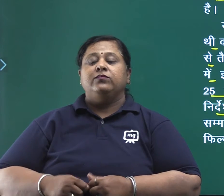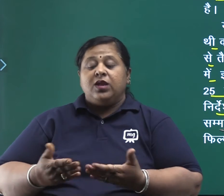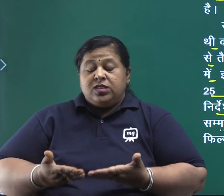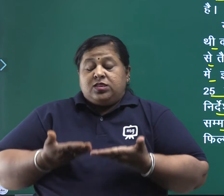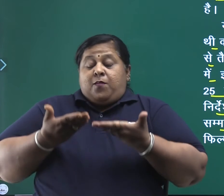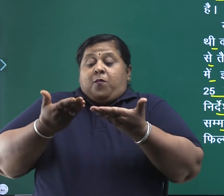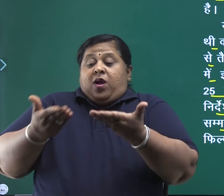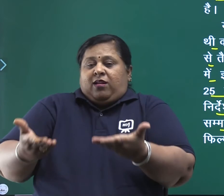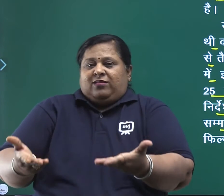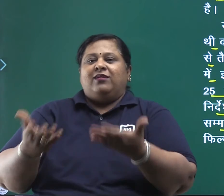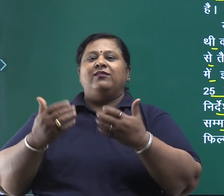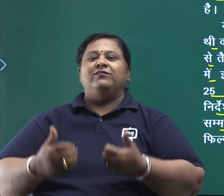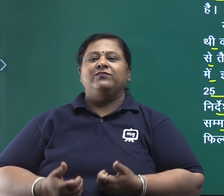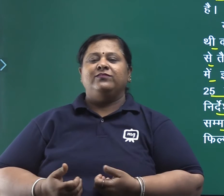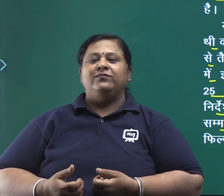सम्मानित कर